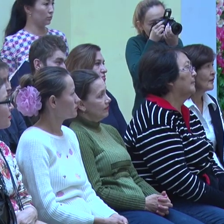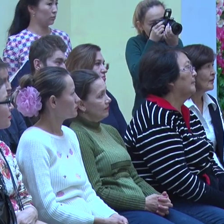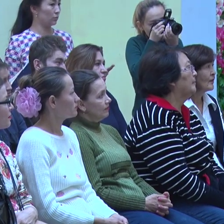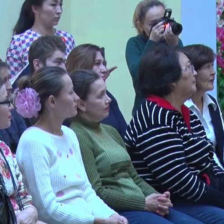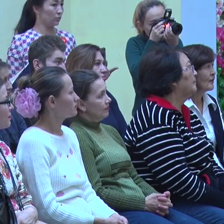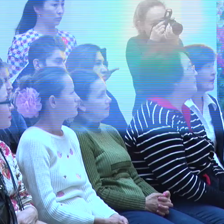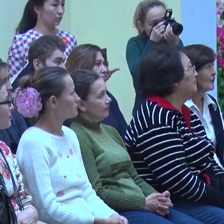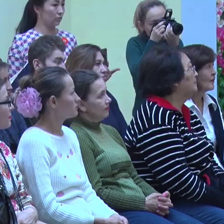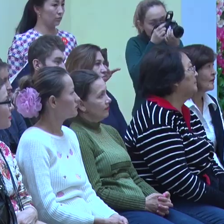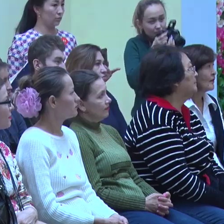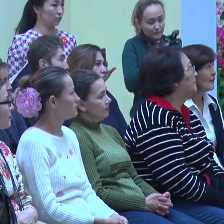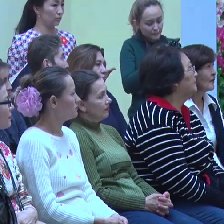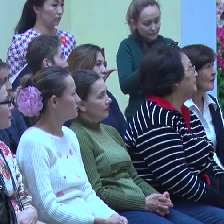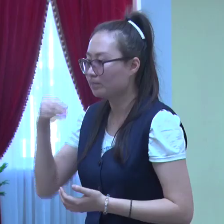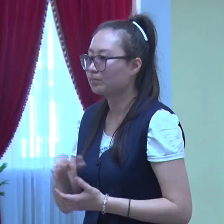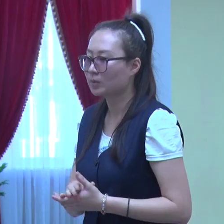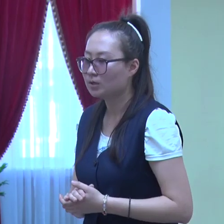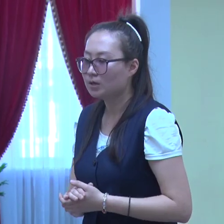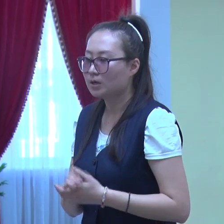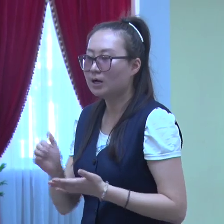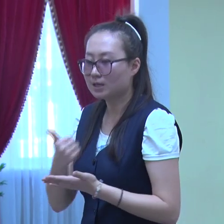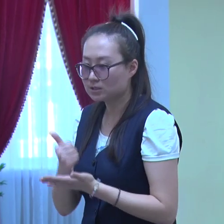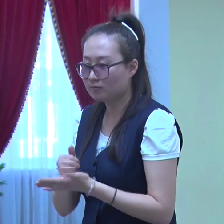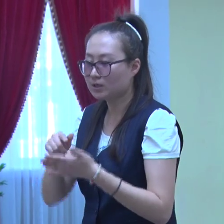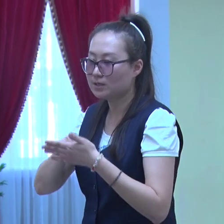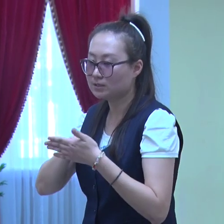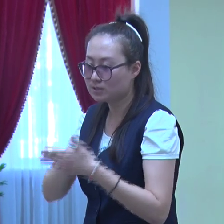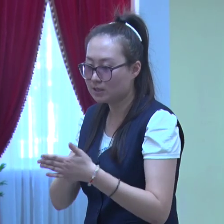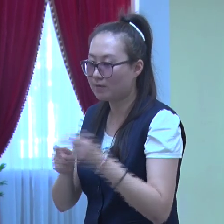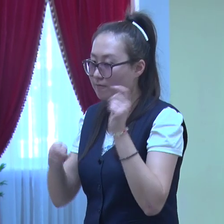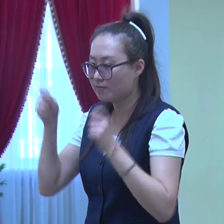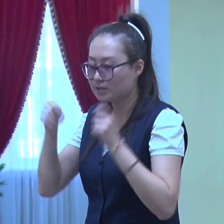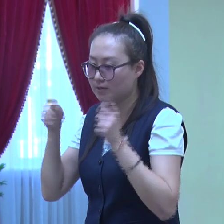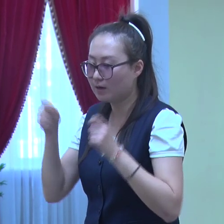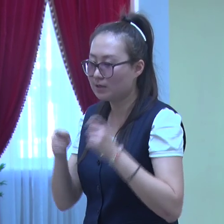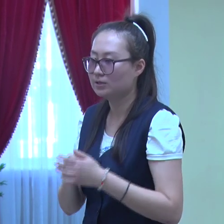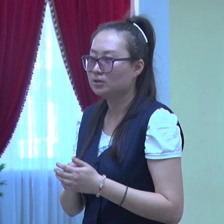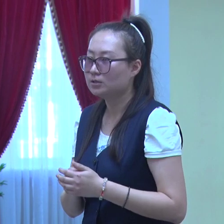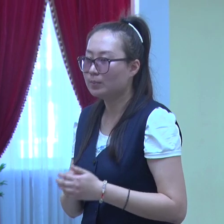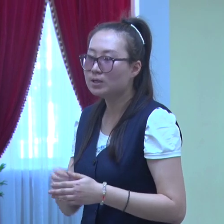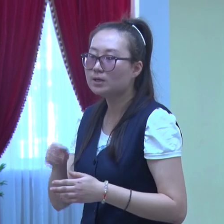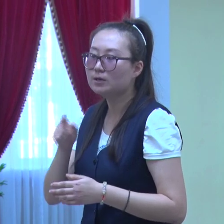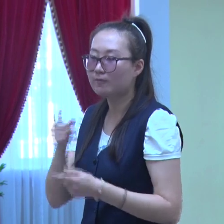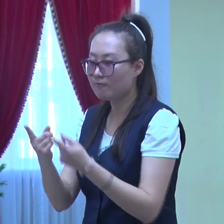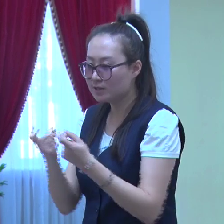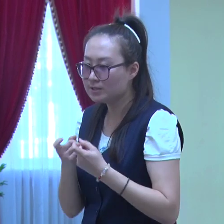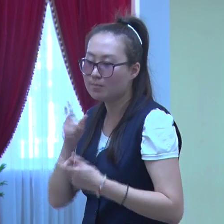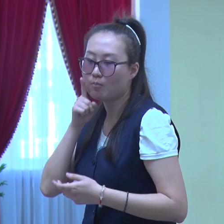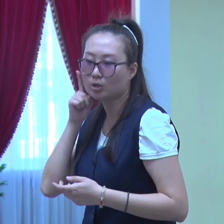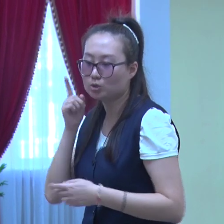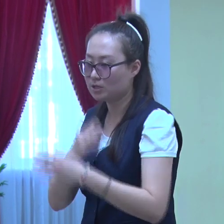музей. Торжественное открытие фестиваля и церемония награждения пройдет в 15 часов в концертном зале городского дома культуры. Антон Пережогин,